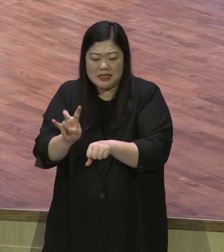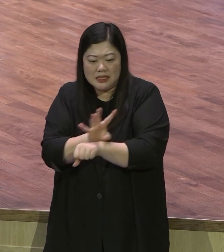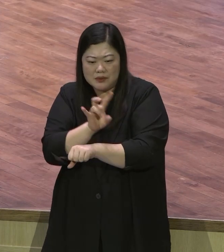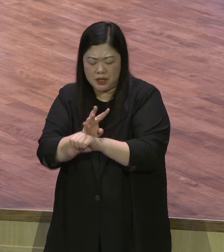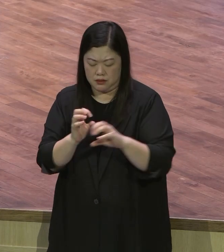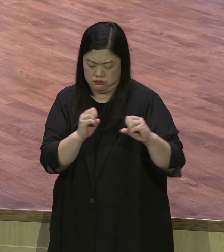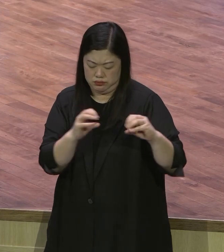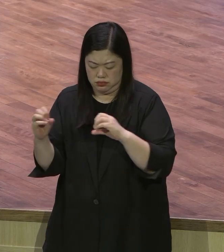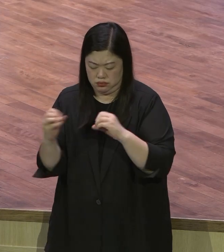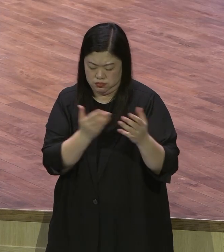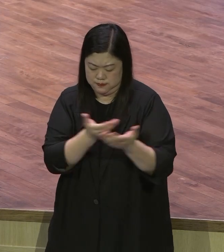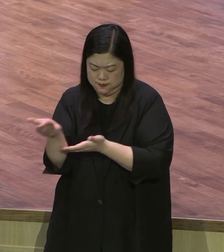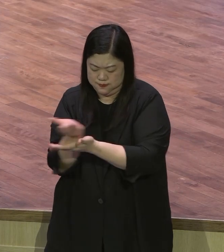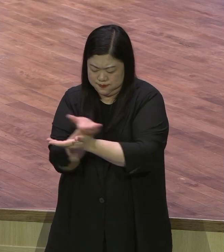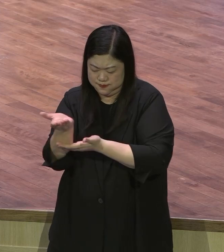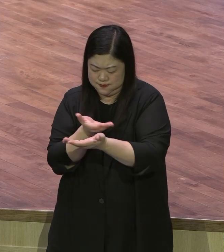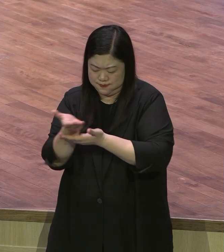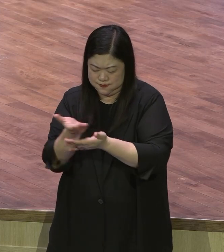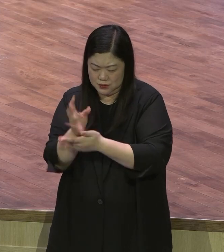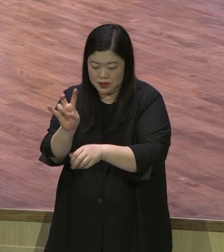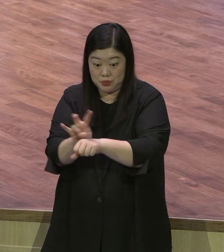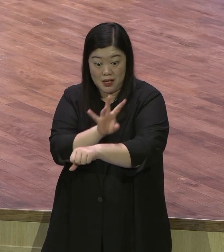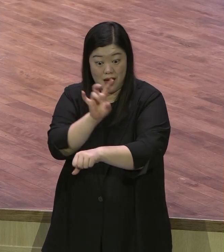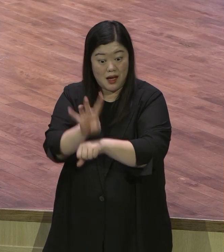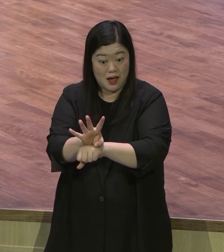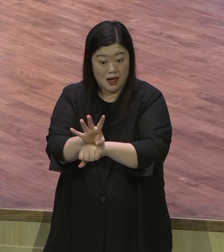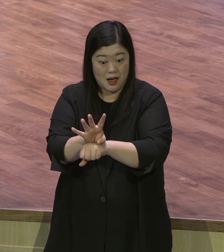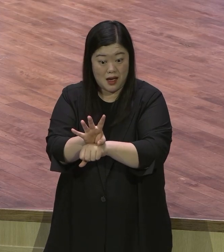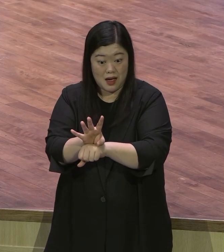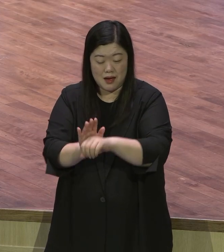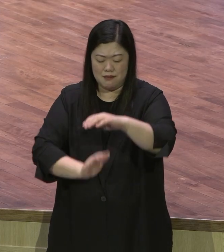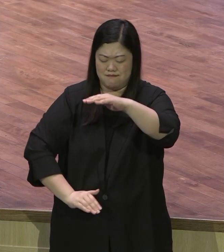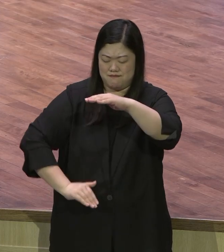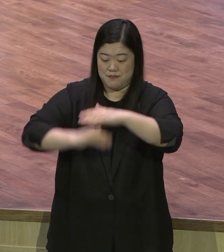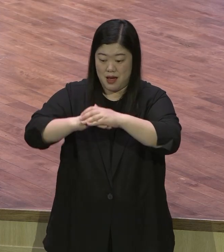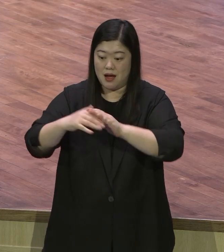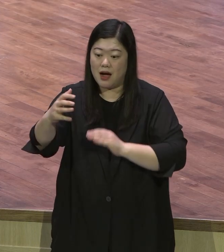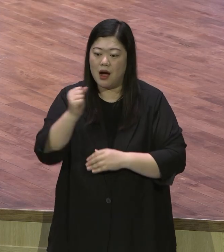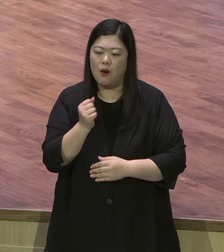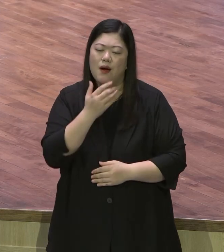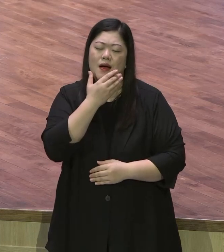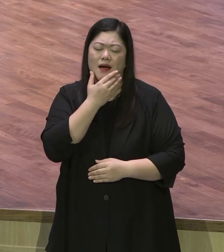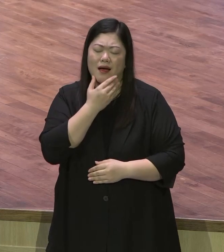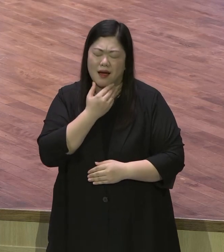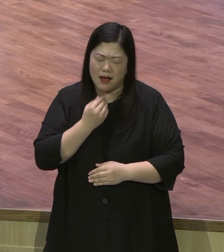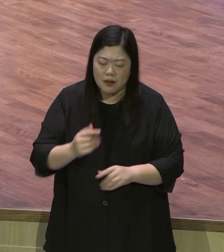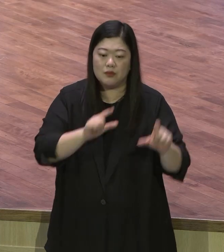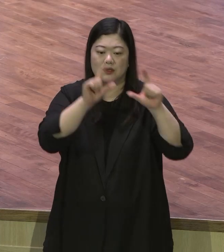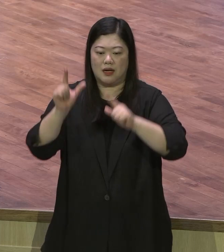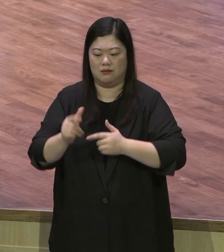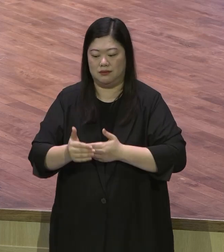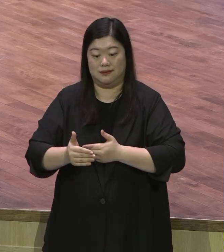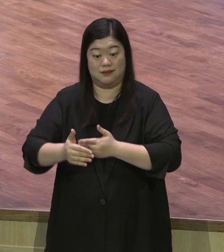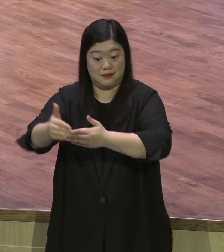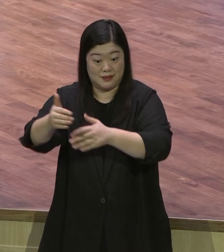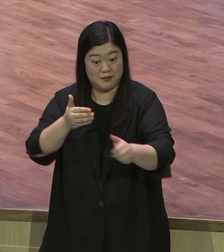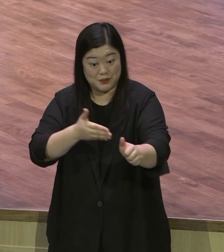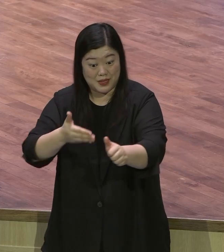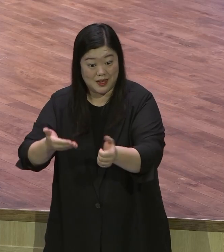이 비밀을 통해서 행복한, 행복한 언약의 예정이 되시기를 주님으로